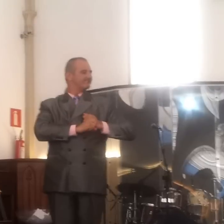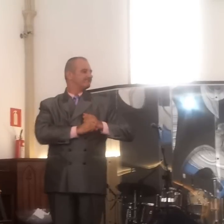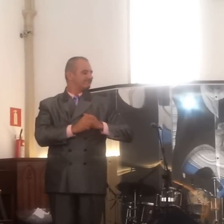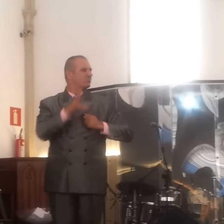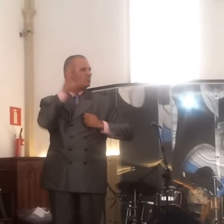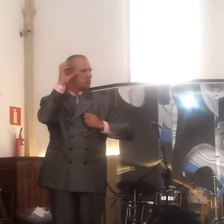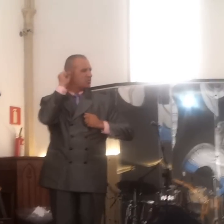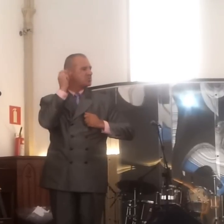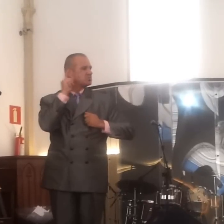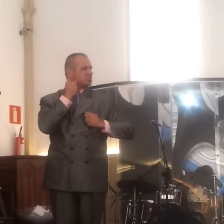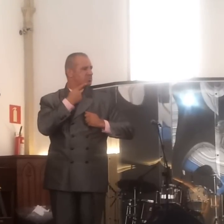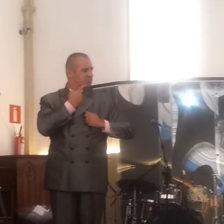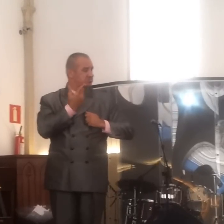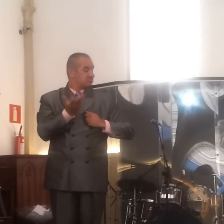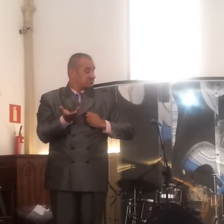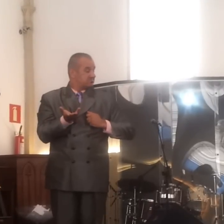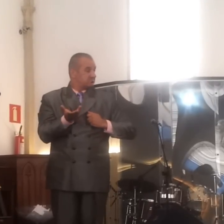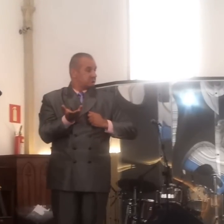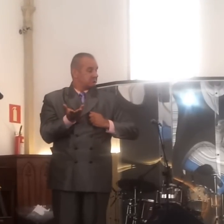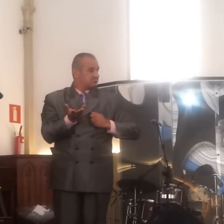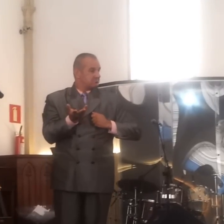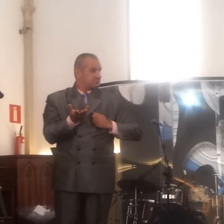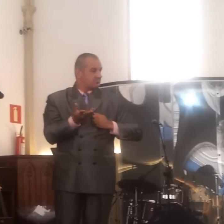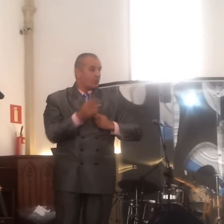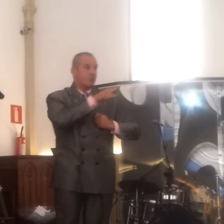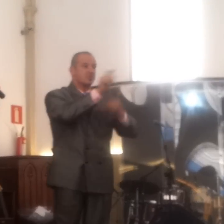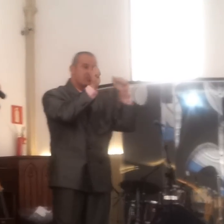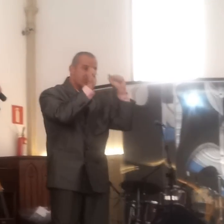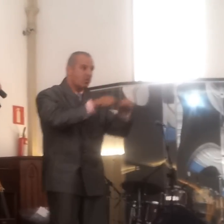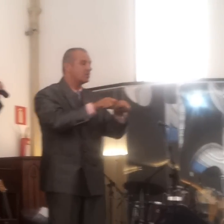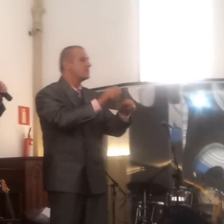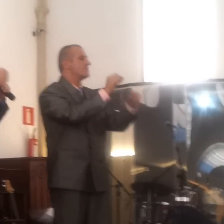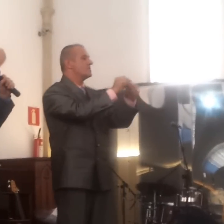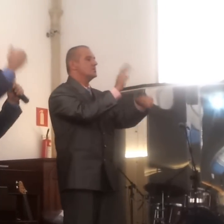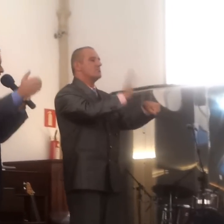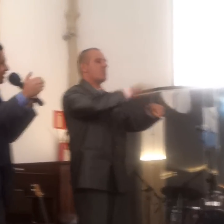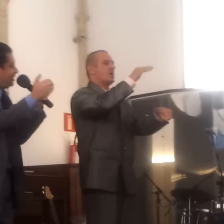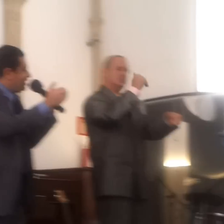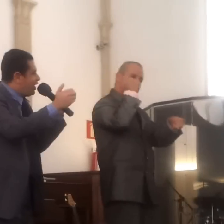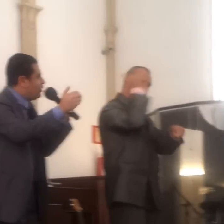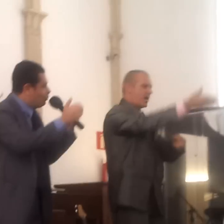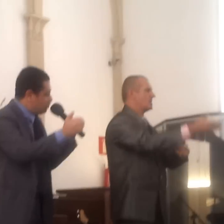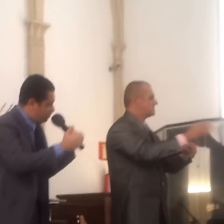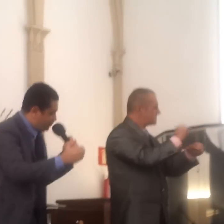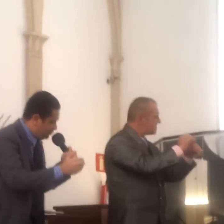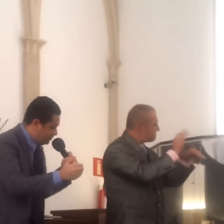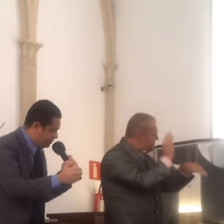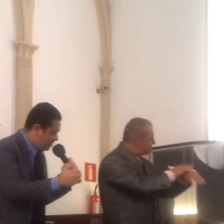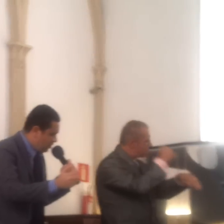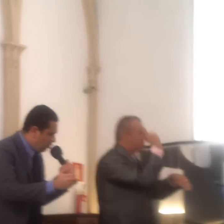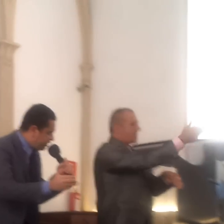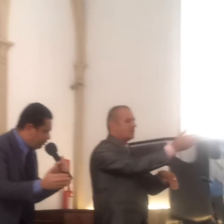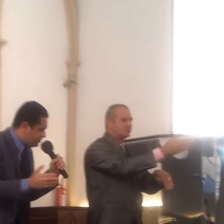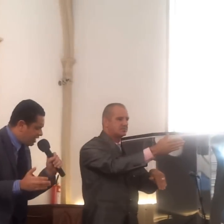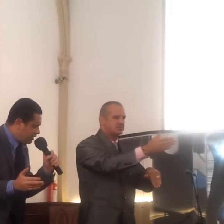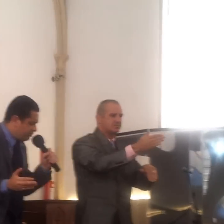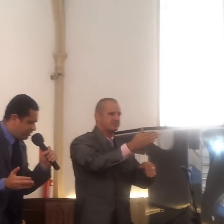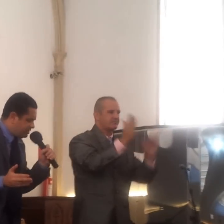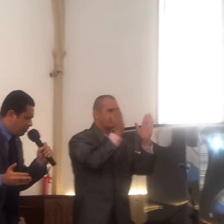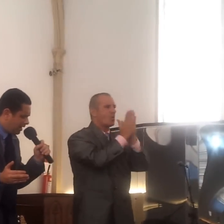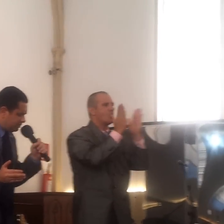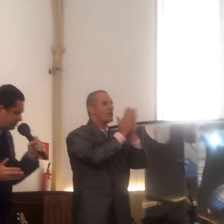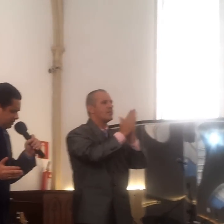você pode fazer mais amém irmão? amém pode ir além em nome de Jesus o Deus